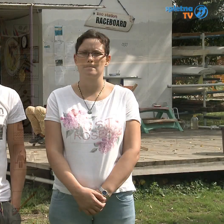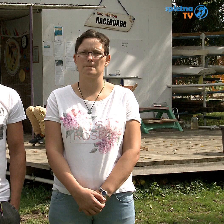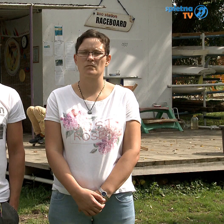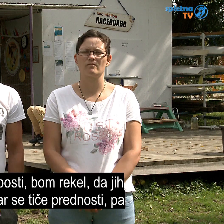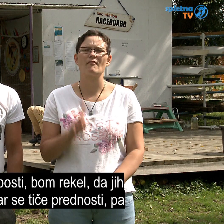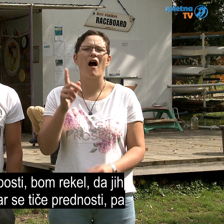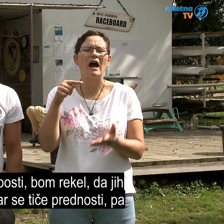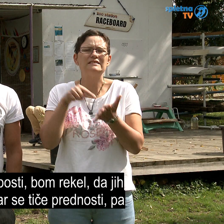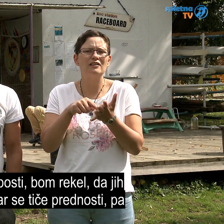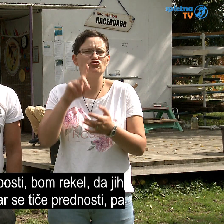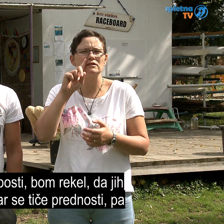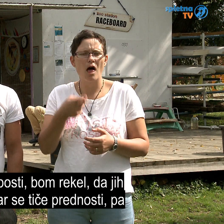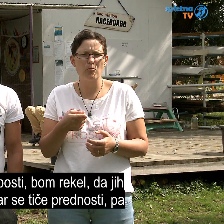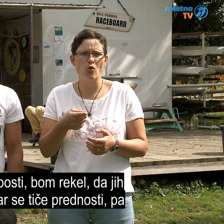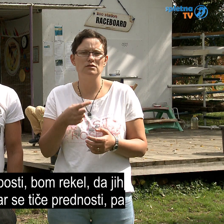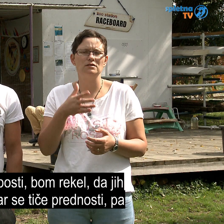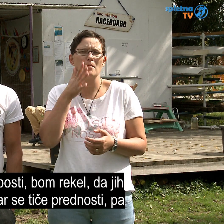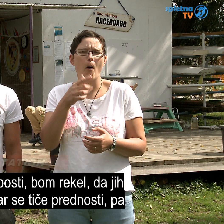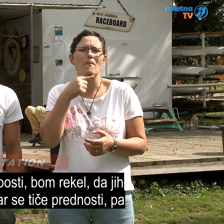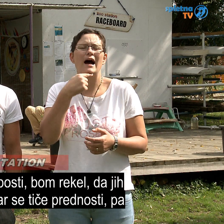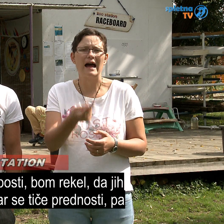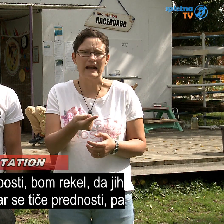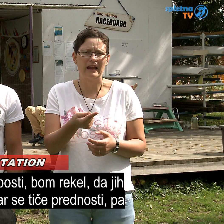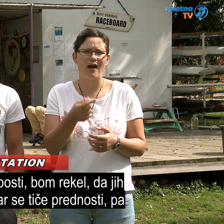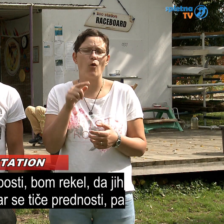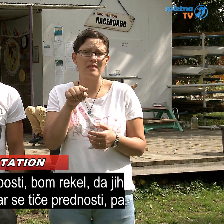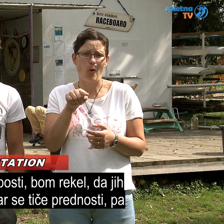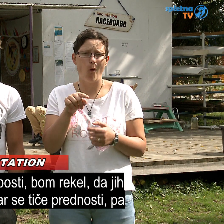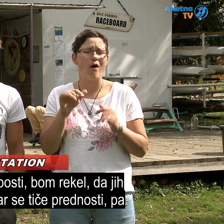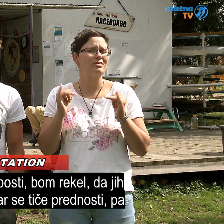Kar se tiče slabosti, bom jaz rekel tako, da jih praktično ni.